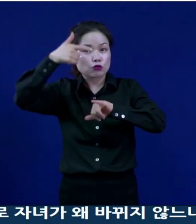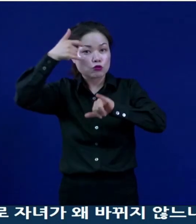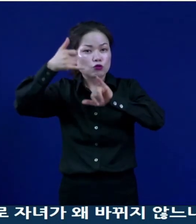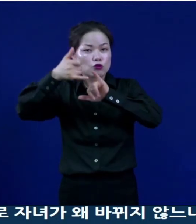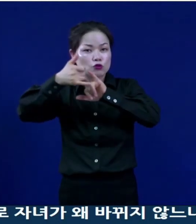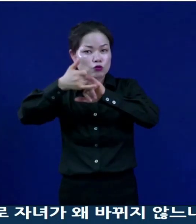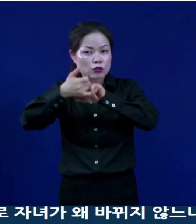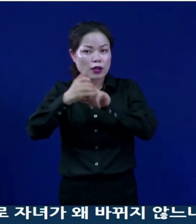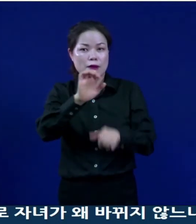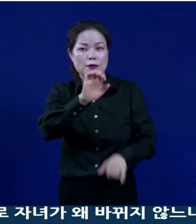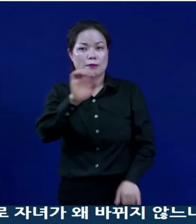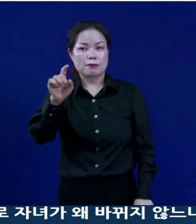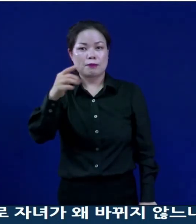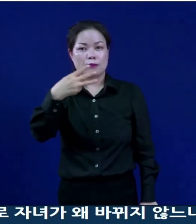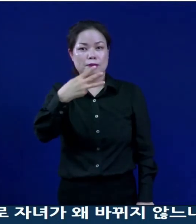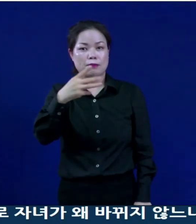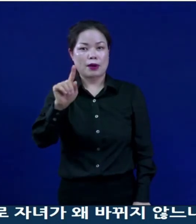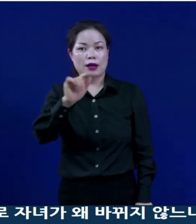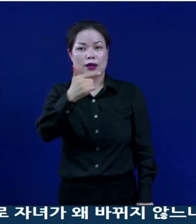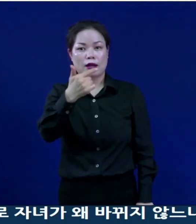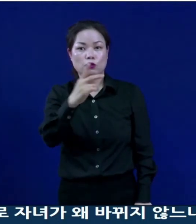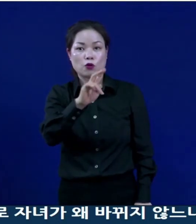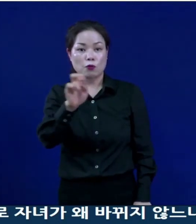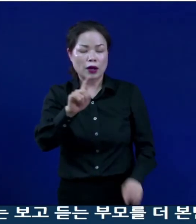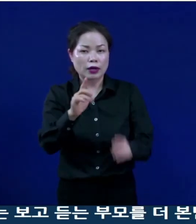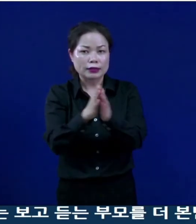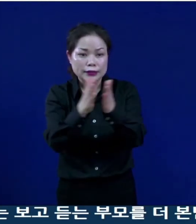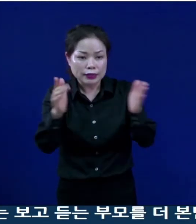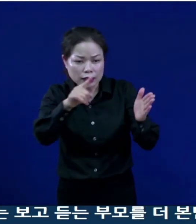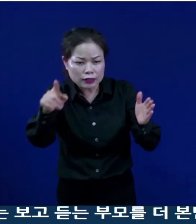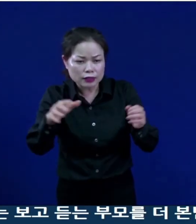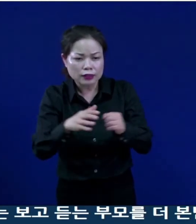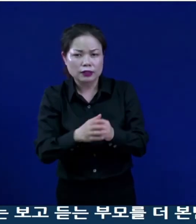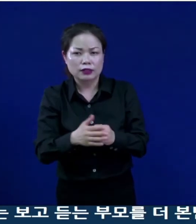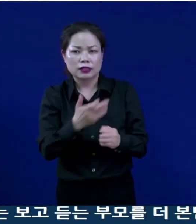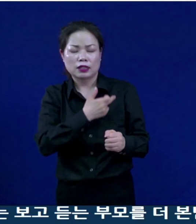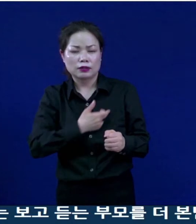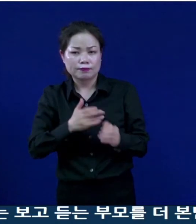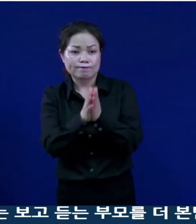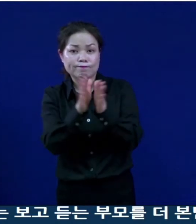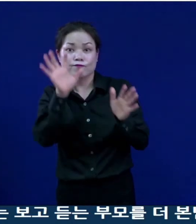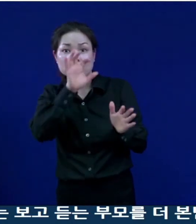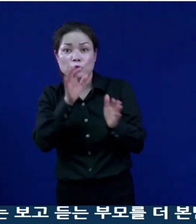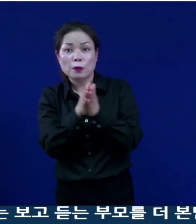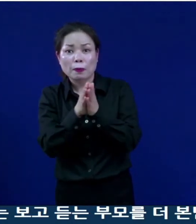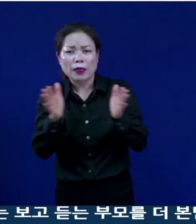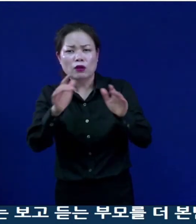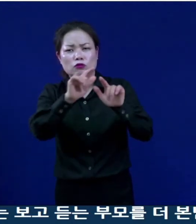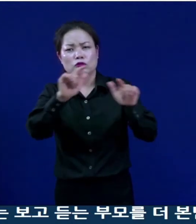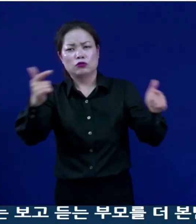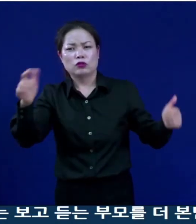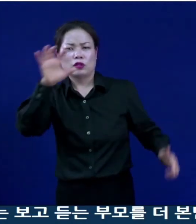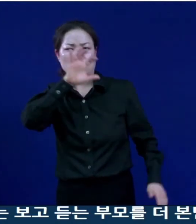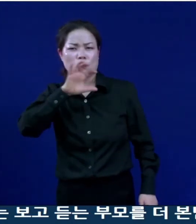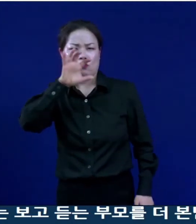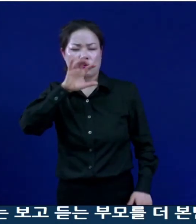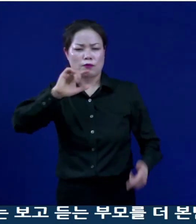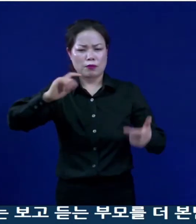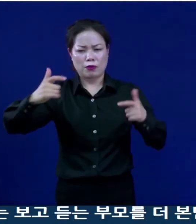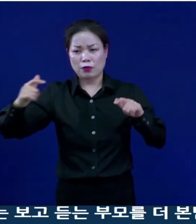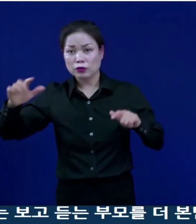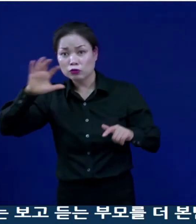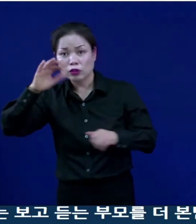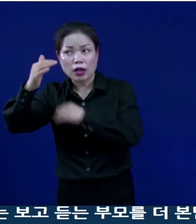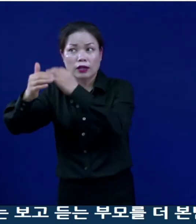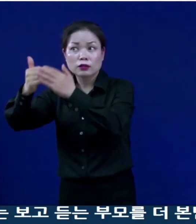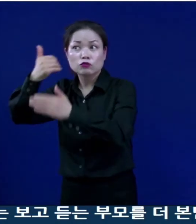새롭게 신설됩니다. 이미 진행 중인 성경 아카데미나 제자 훈련들도 있습니다. 이런 훈련들은 다